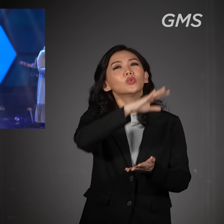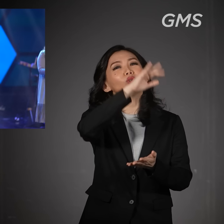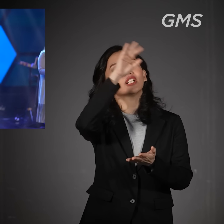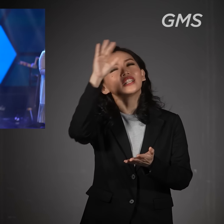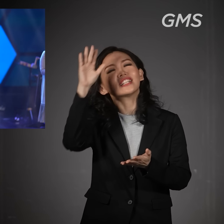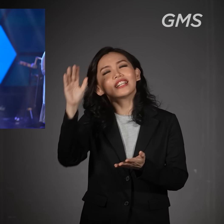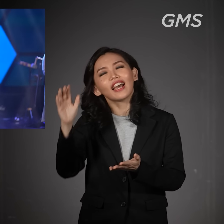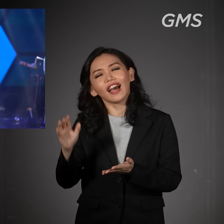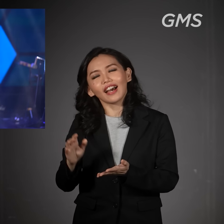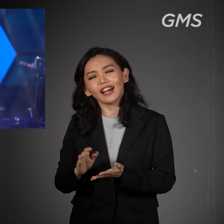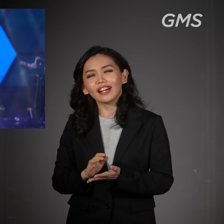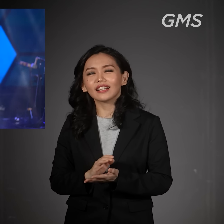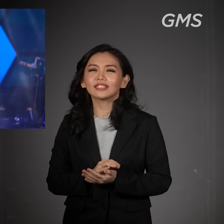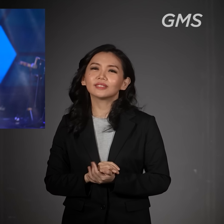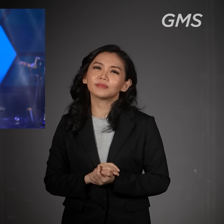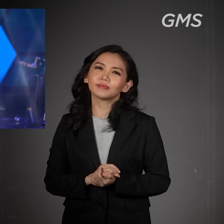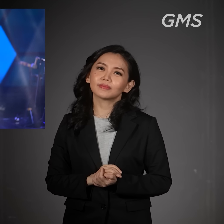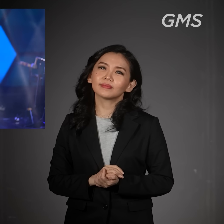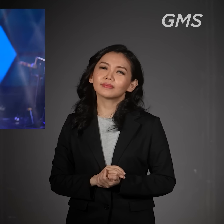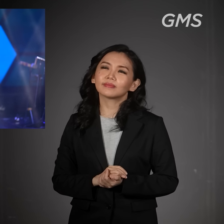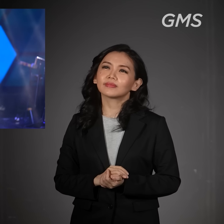termulia,